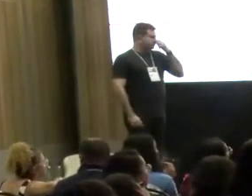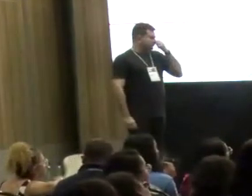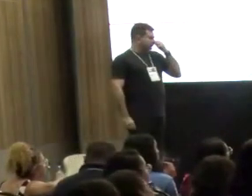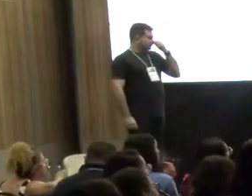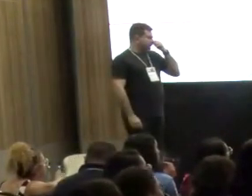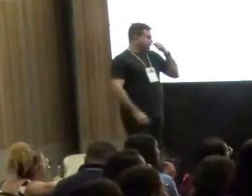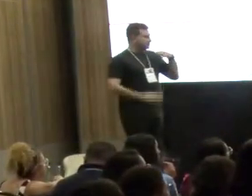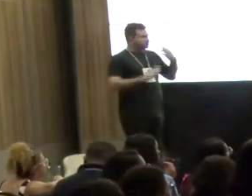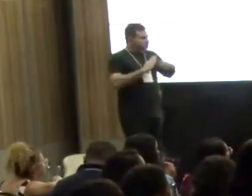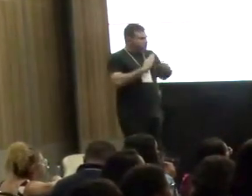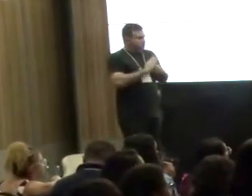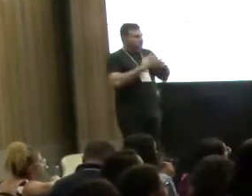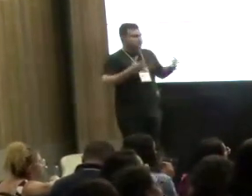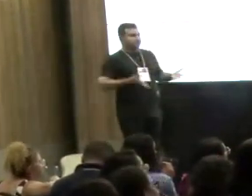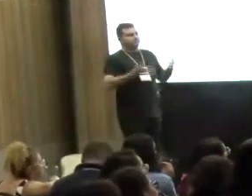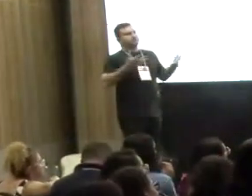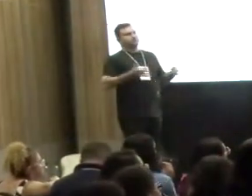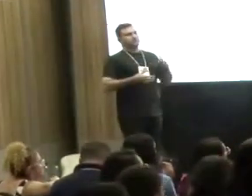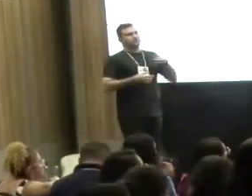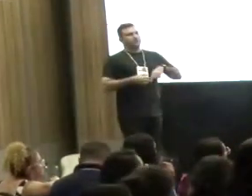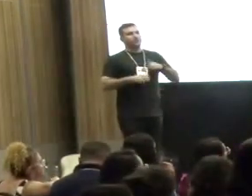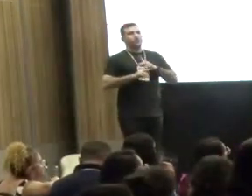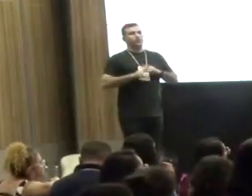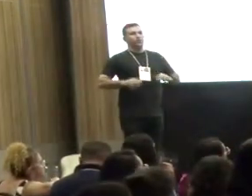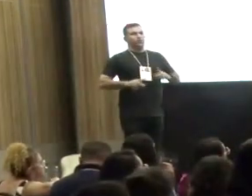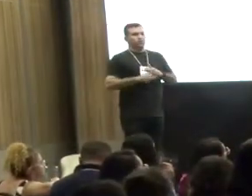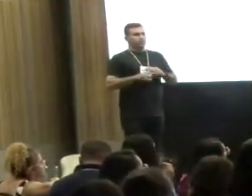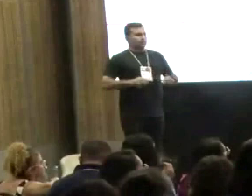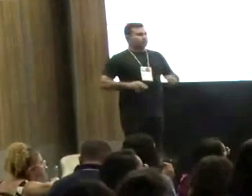empreendedorismo é uma forma disfarçada de